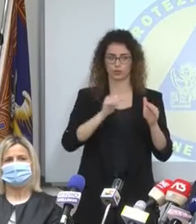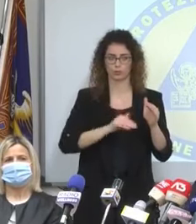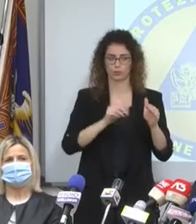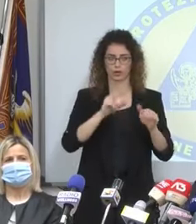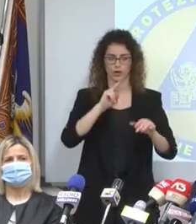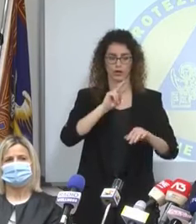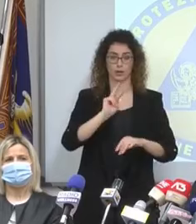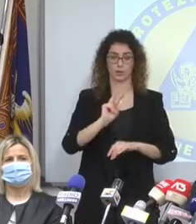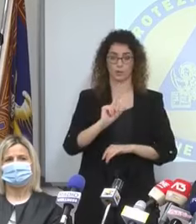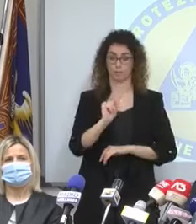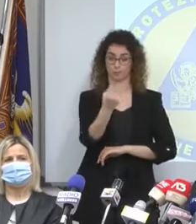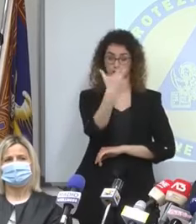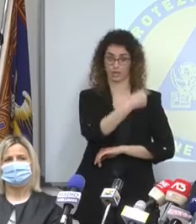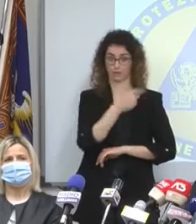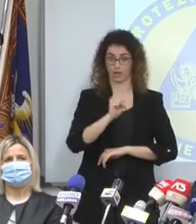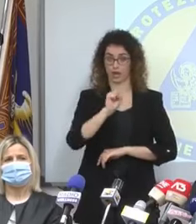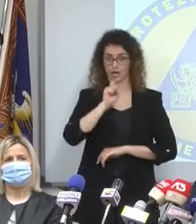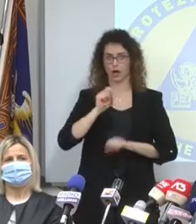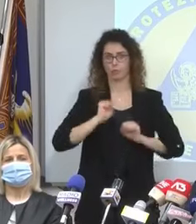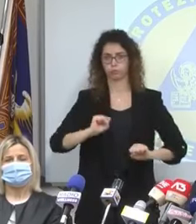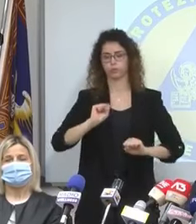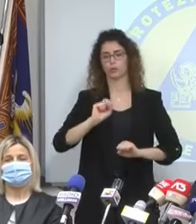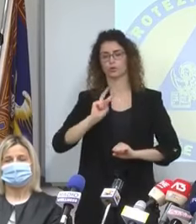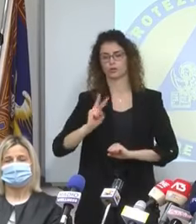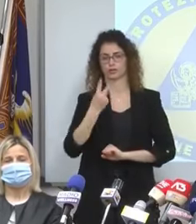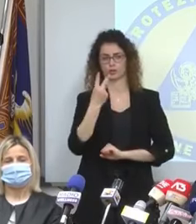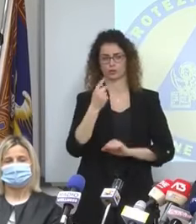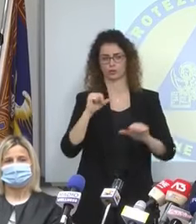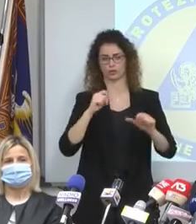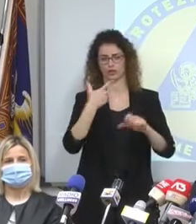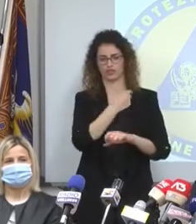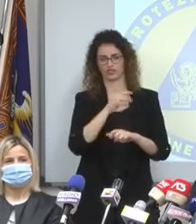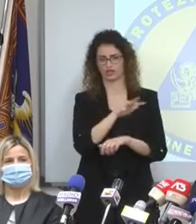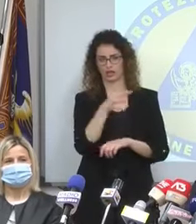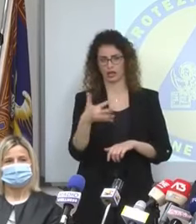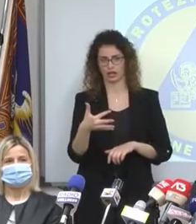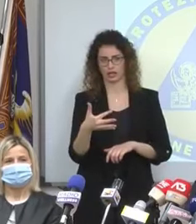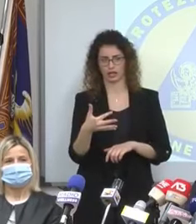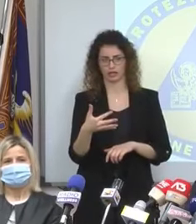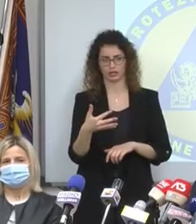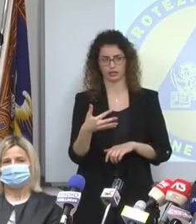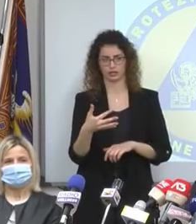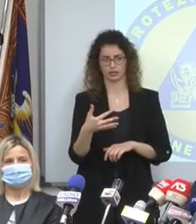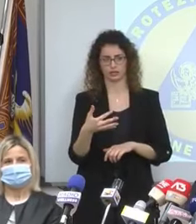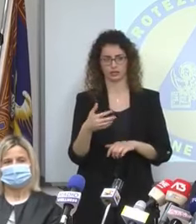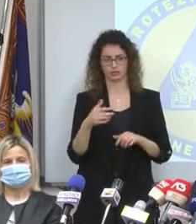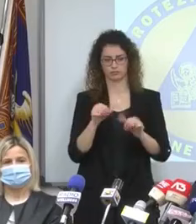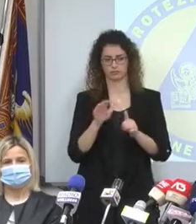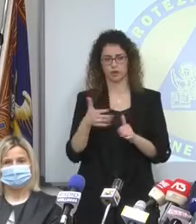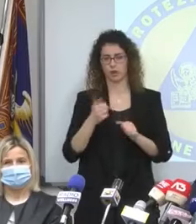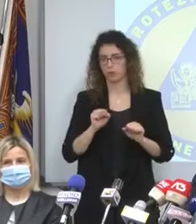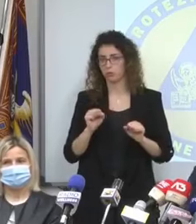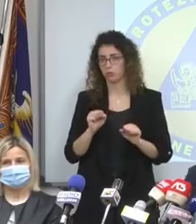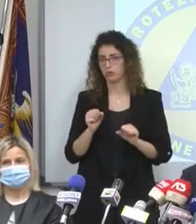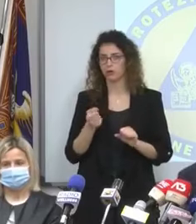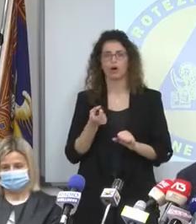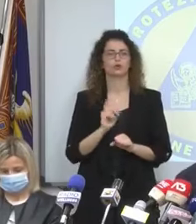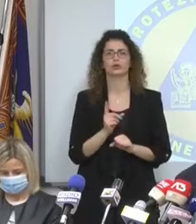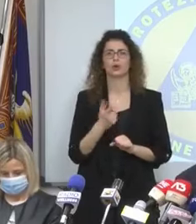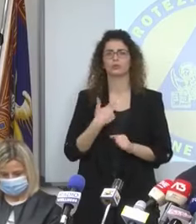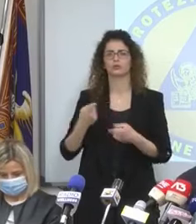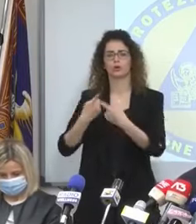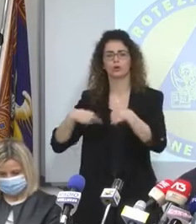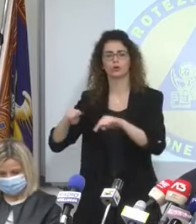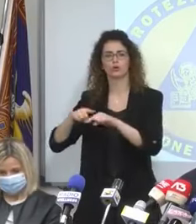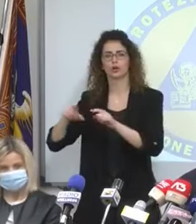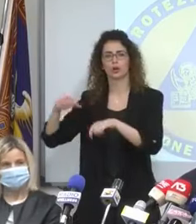la seconda inoculazione con un altro vaccino. È un'ipotesi che questa non è mai stata presa neanche... No, perché c'è una circolare del Ministero